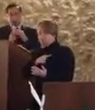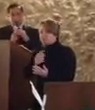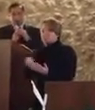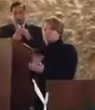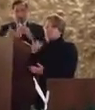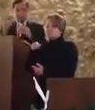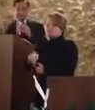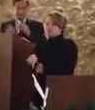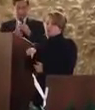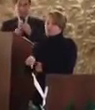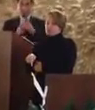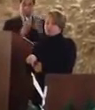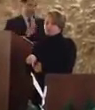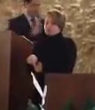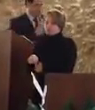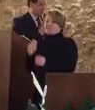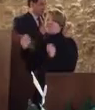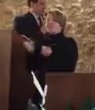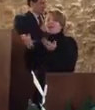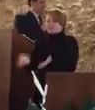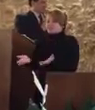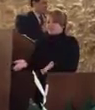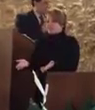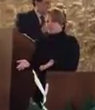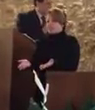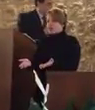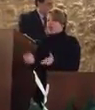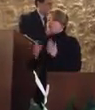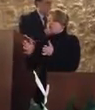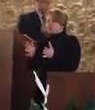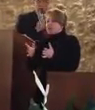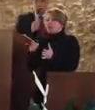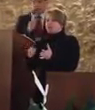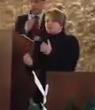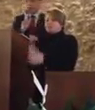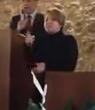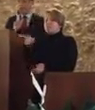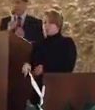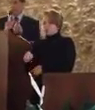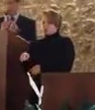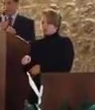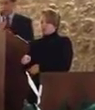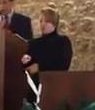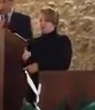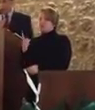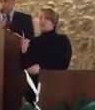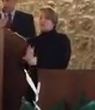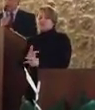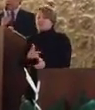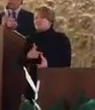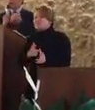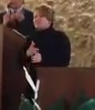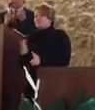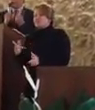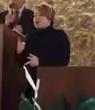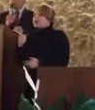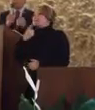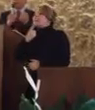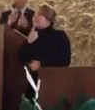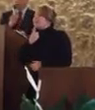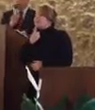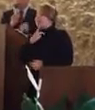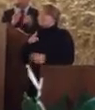fuoriesce da un festival del volontariato come questo, che deve portare anche chi